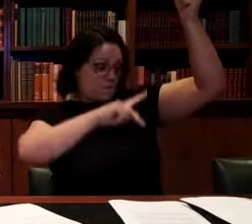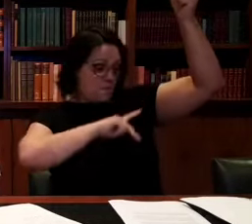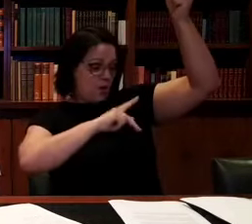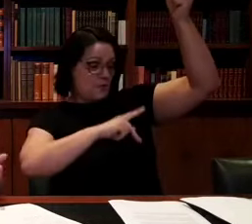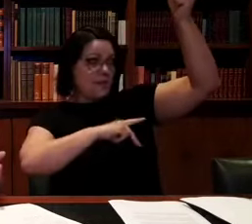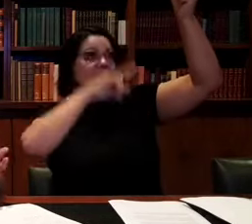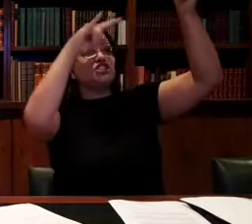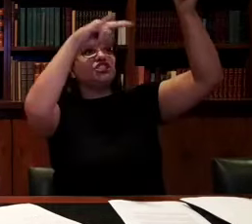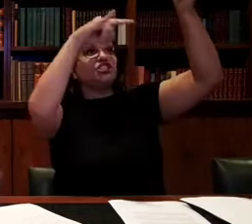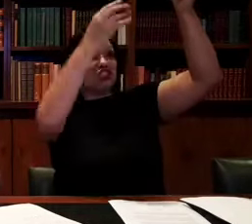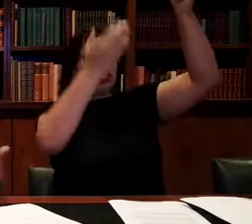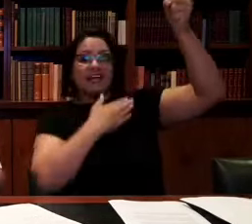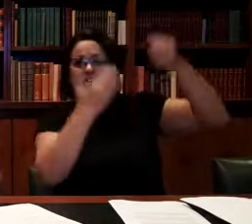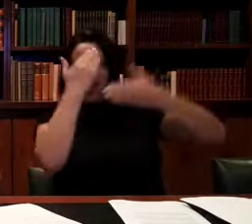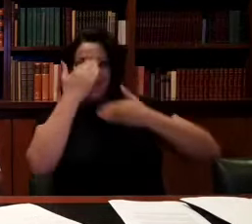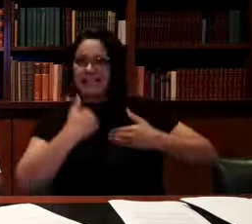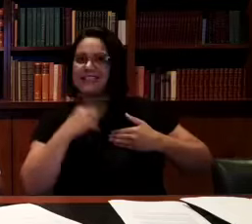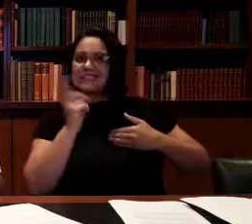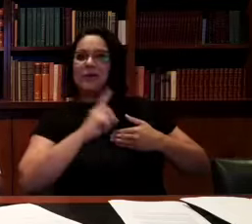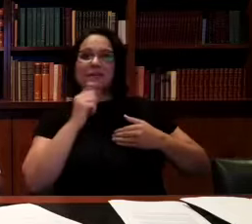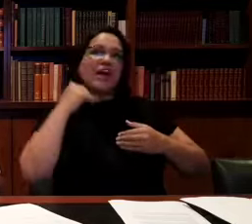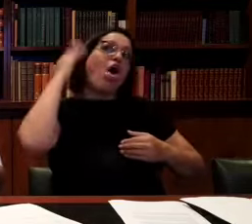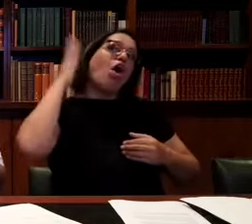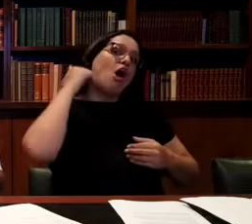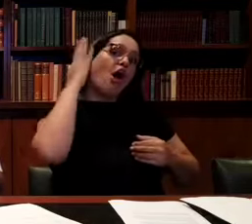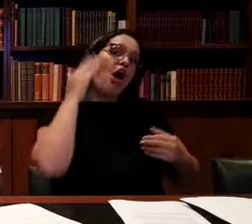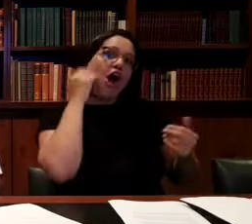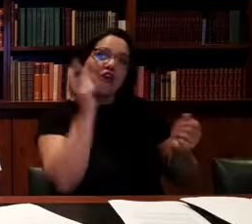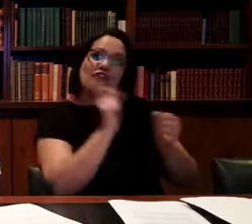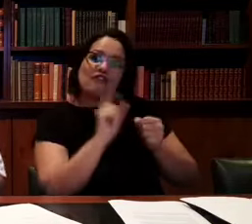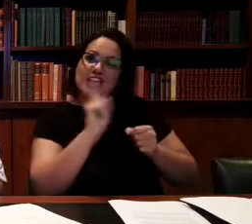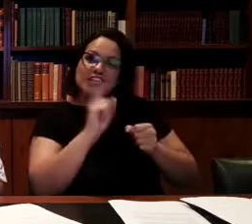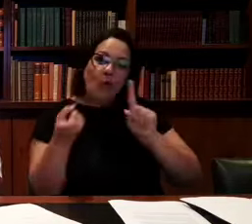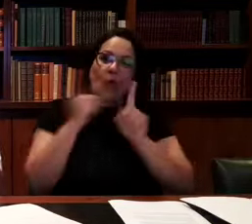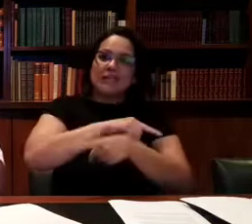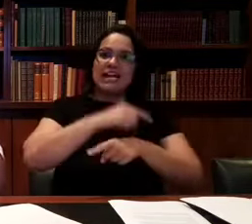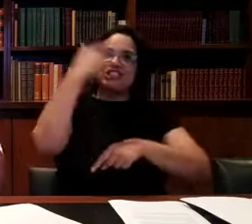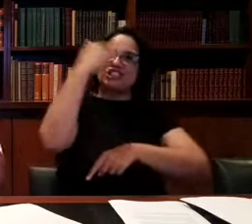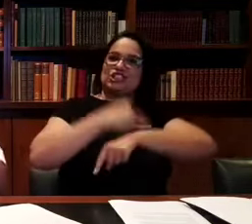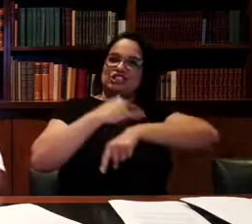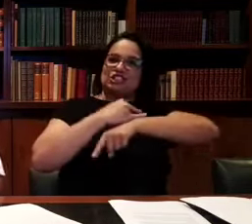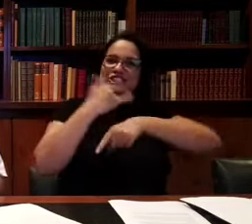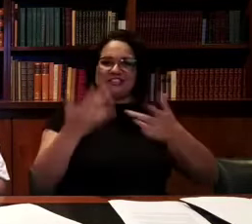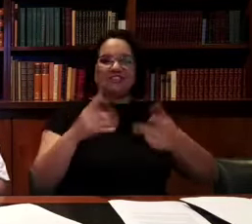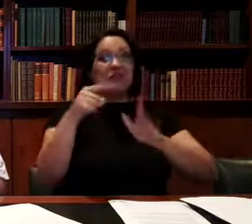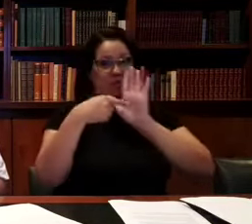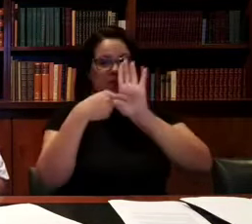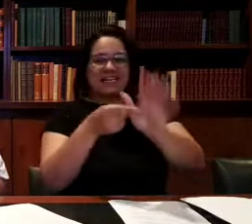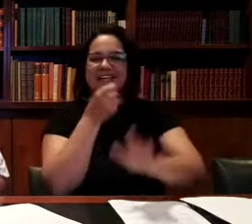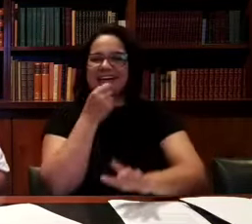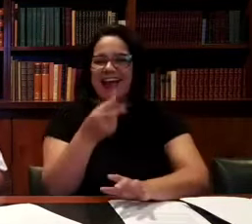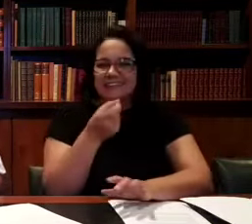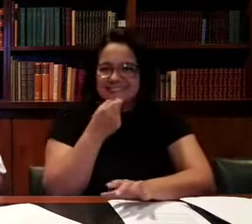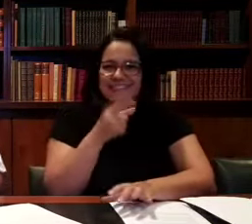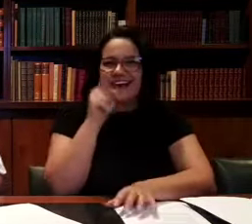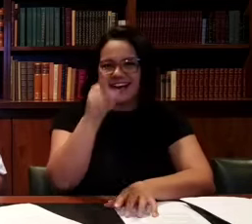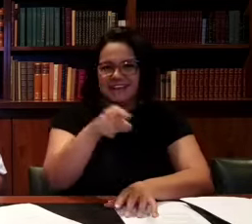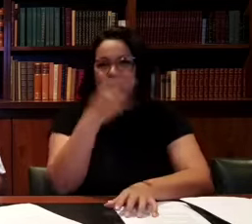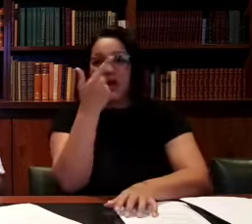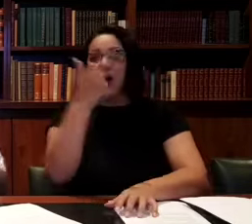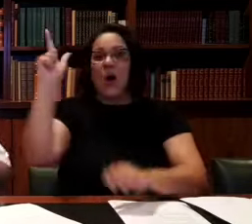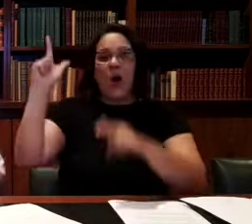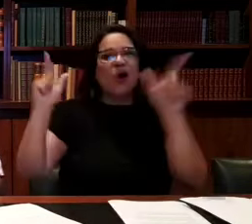Palmeiras é o xixi ingratidão de vida me lamber minha cara e não tiver deixe-me mas tudo bem vamos ver o vídeo logo mais a bastante engraçado do vídeo ele não vai